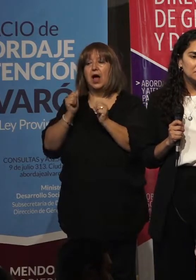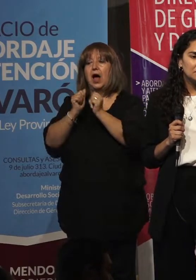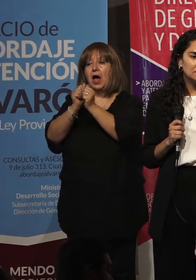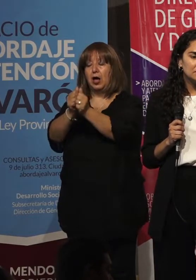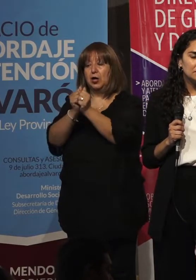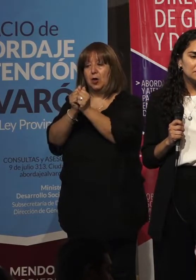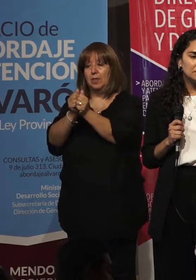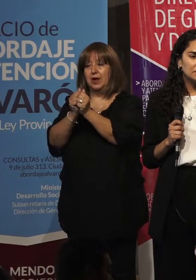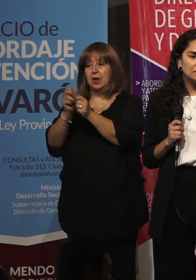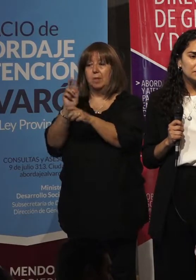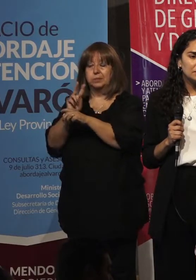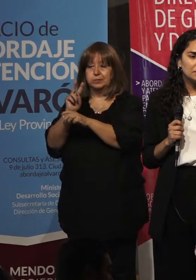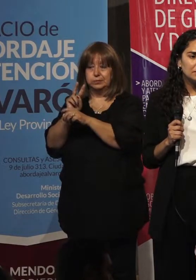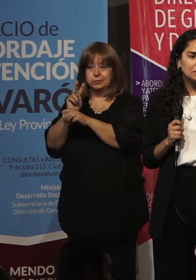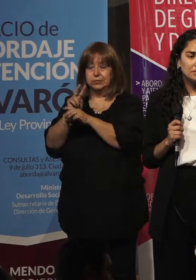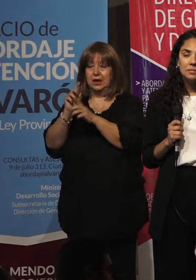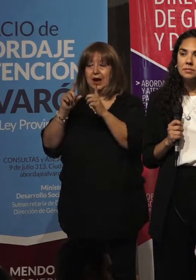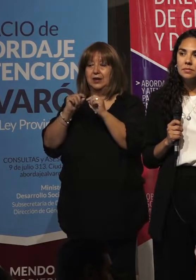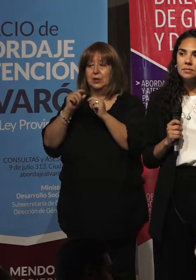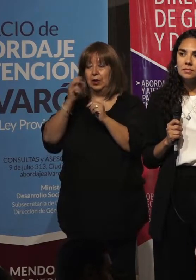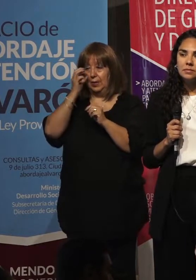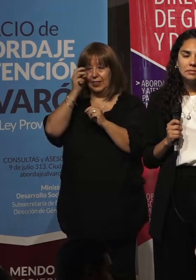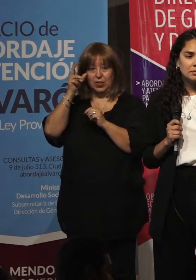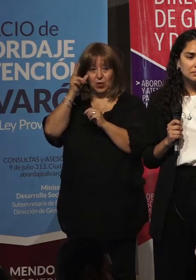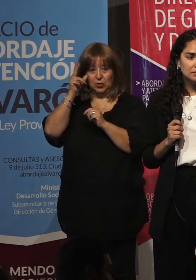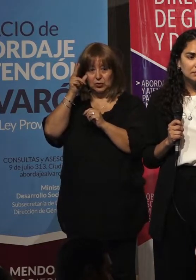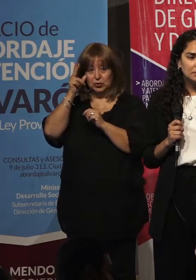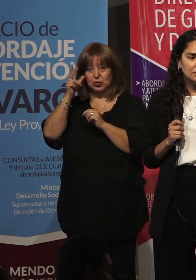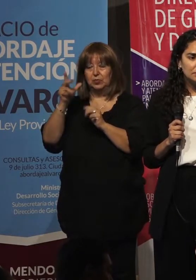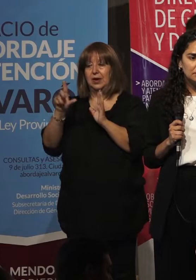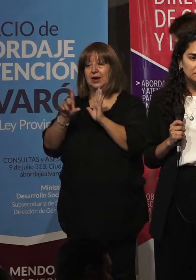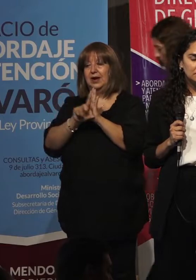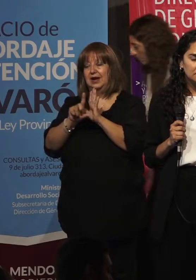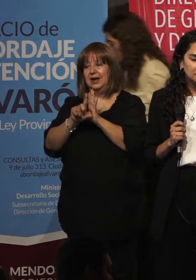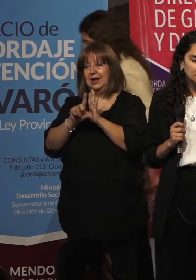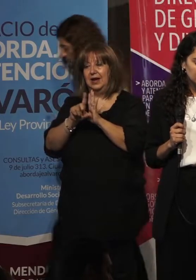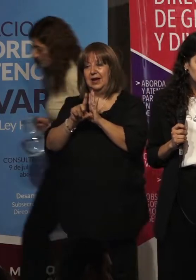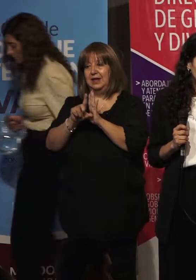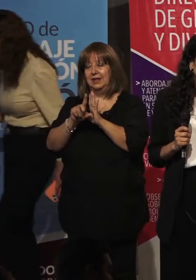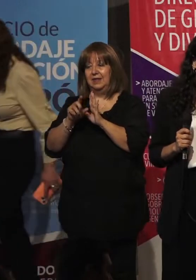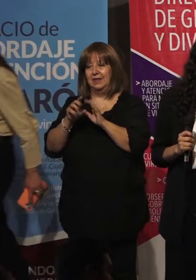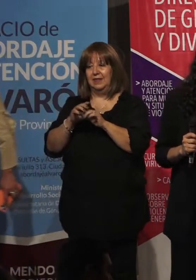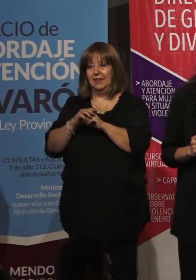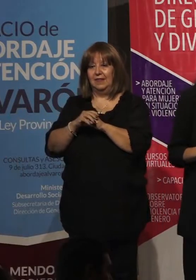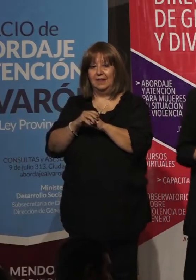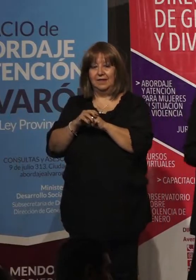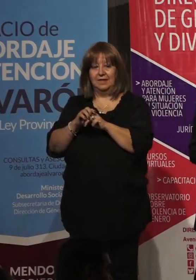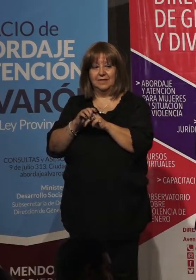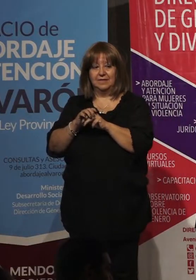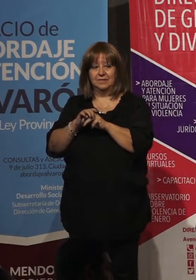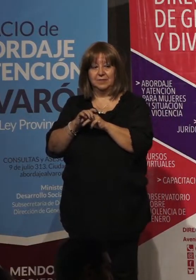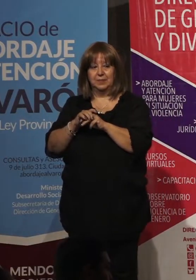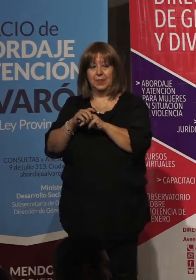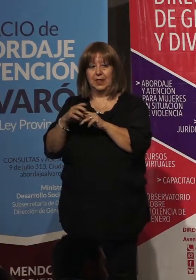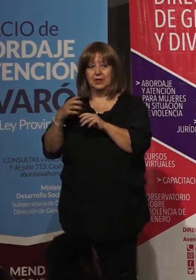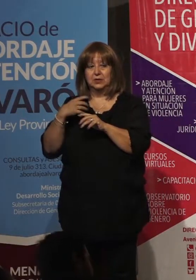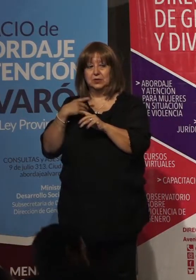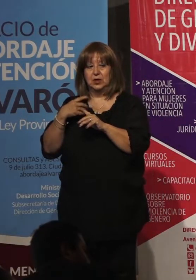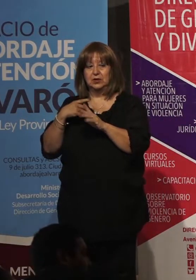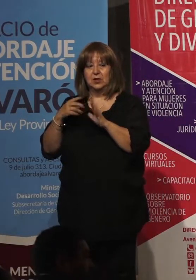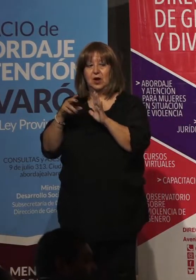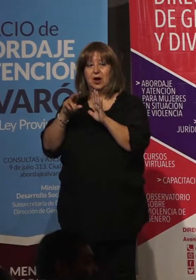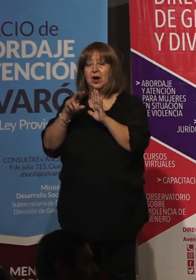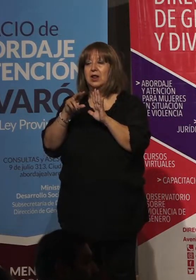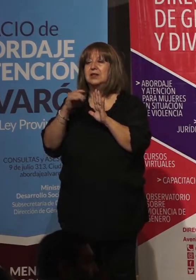de la asistencia protectora del artículo 28, porque la ley, y esto es importante, ¿no? Sin invadir acá el espacio de Andrea. Nosotros podemos tener una